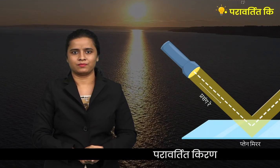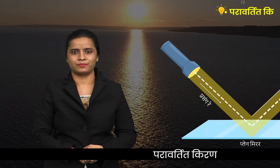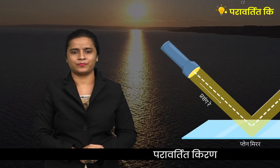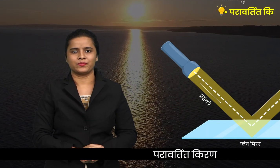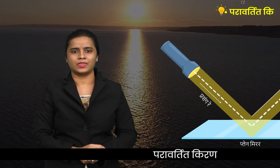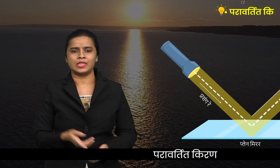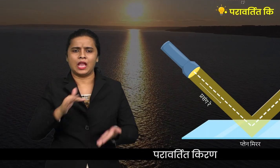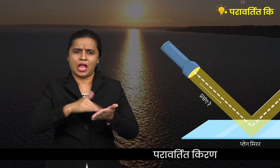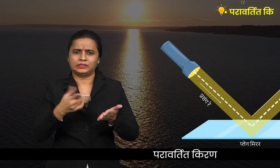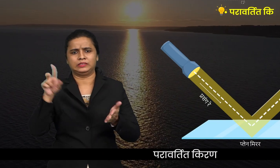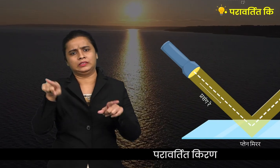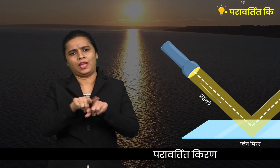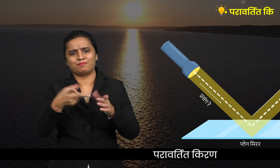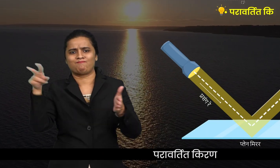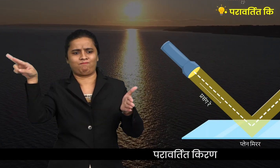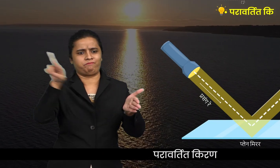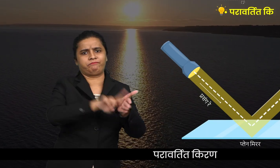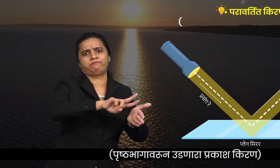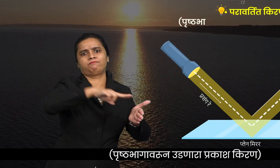परावर्तित किरण,